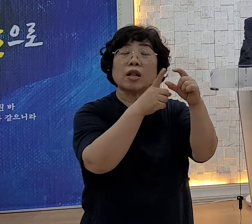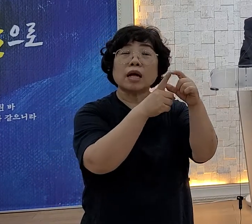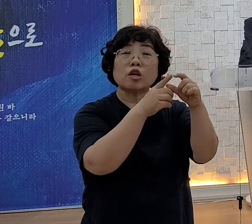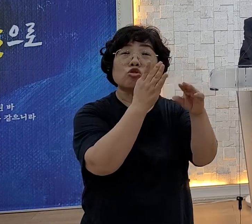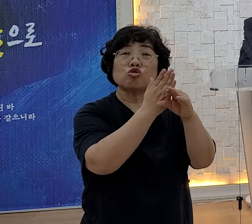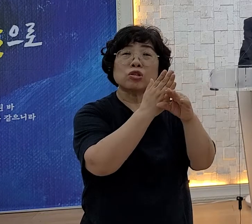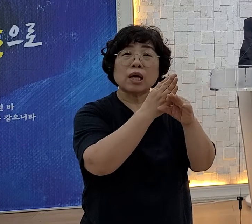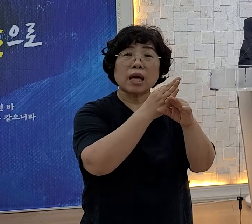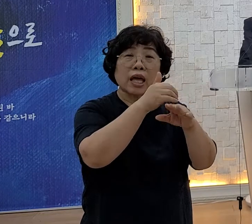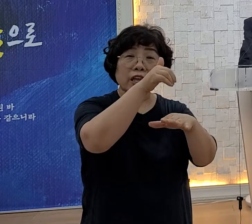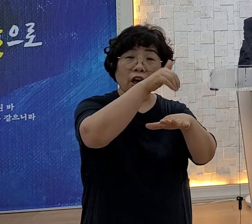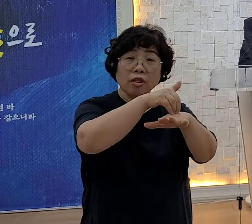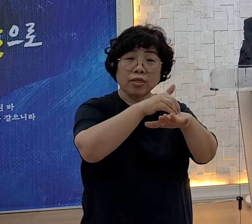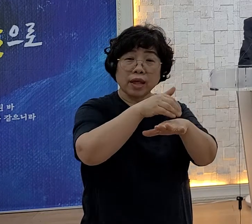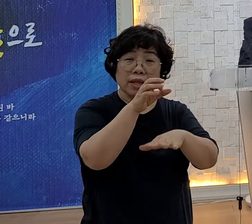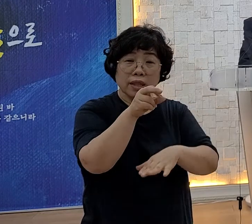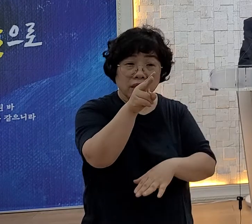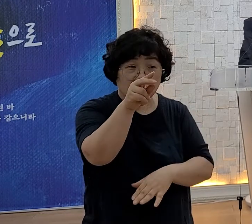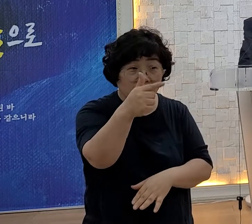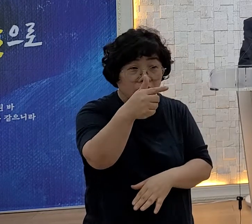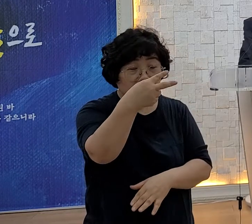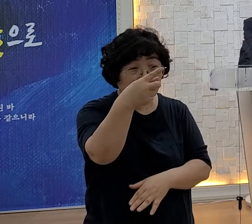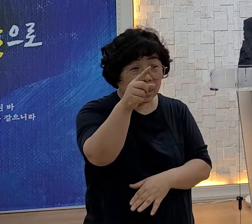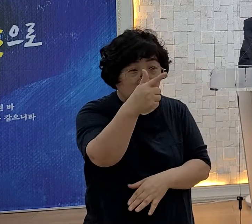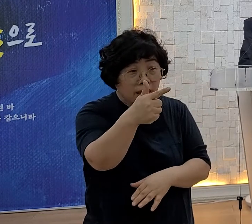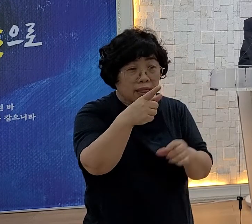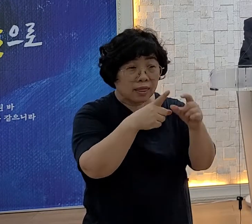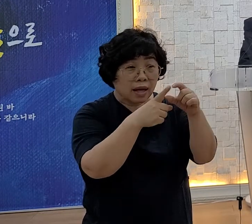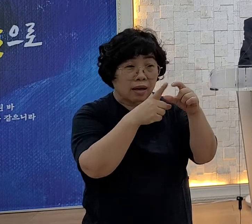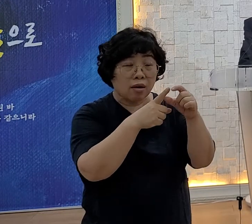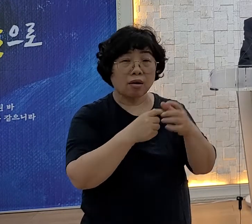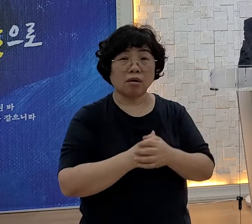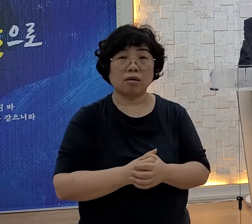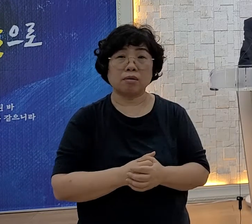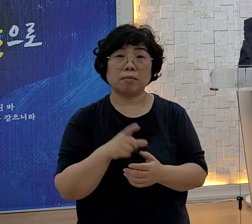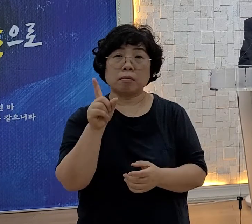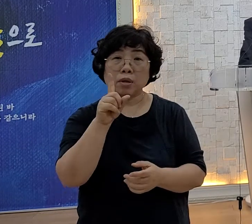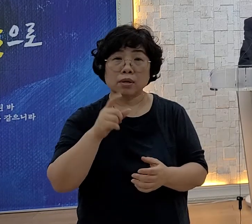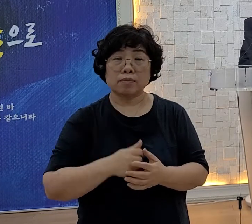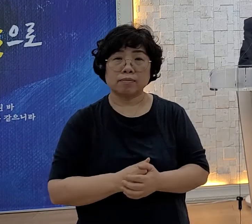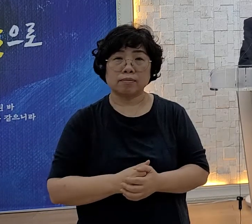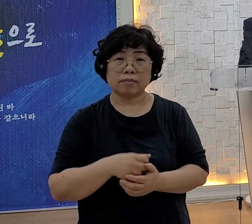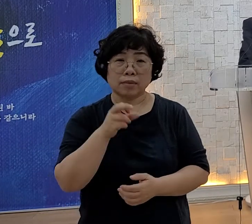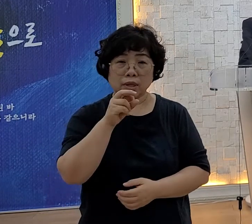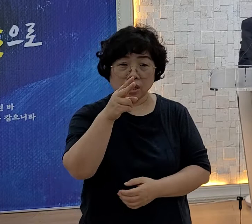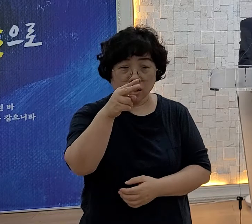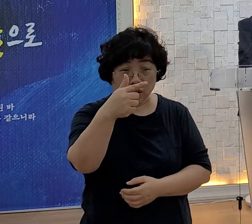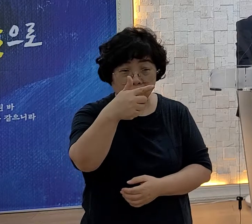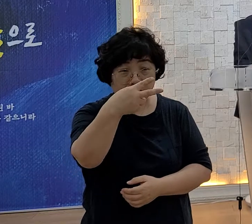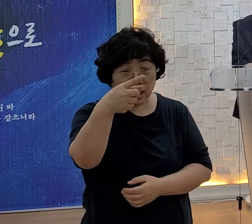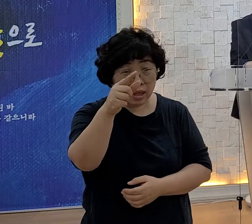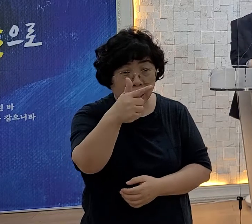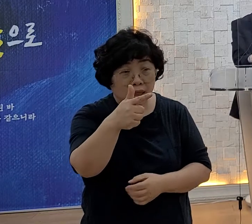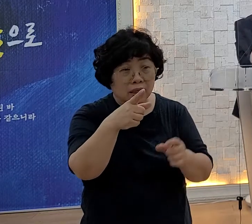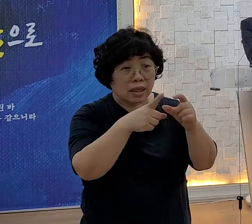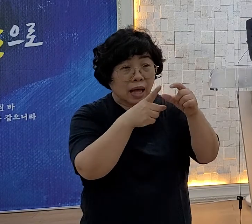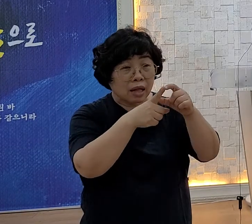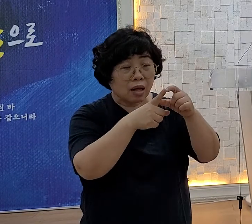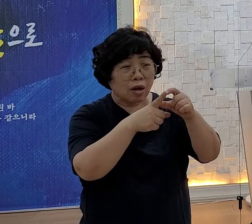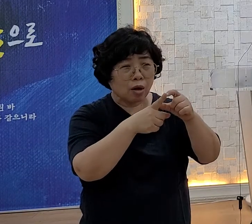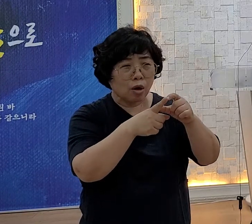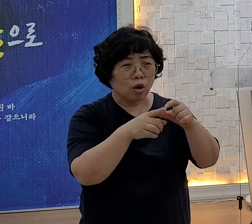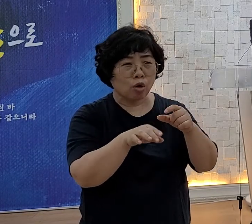자, 인내는 연단을, 연단이라는 말이죠. 연단이 뭘까요? 우리 많이